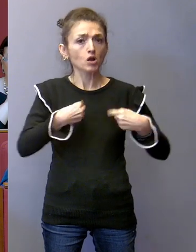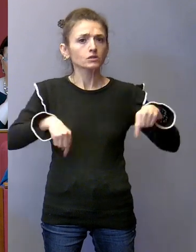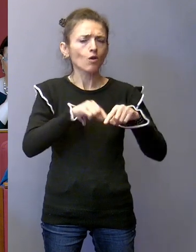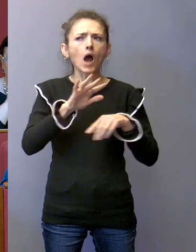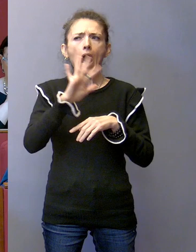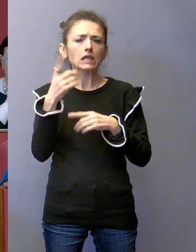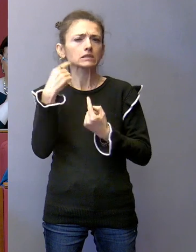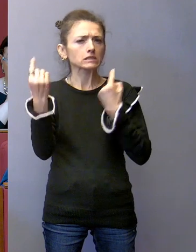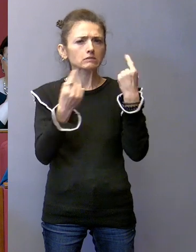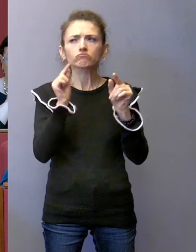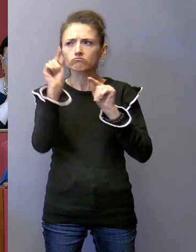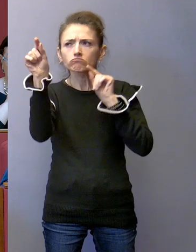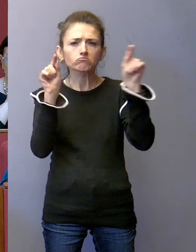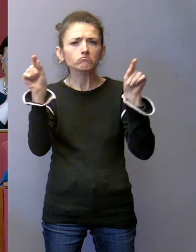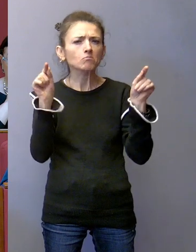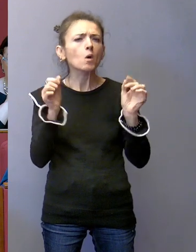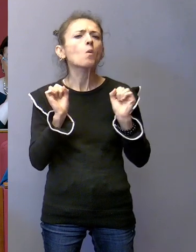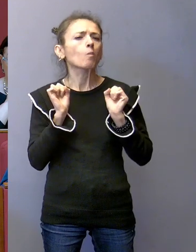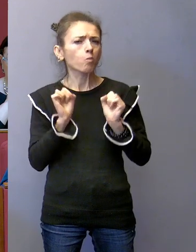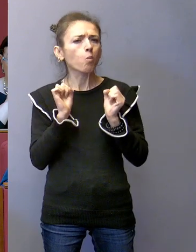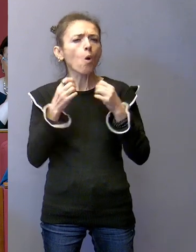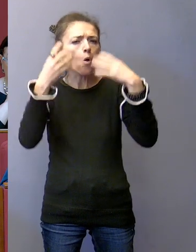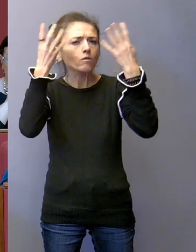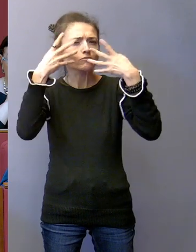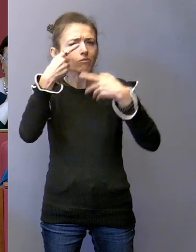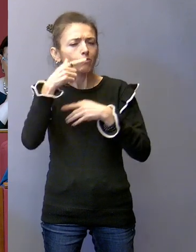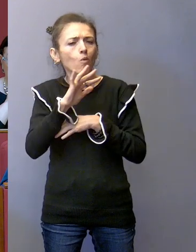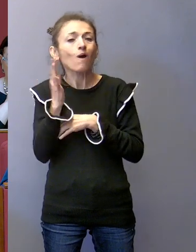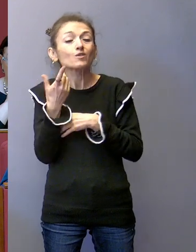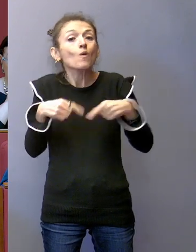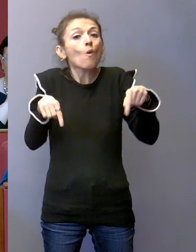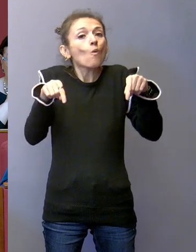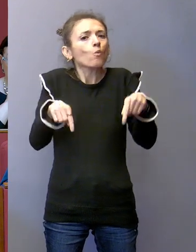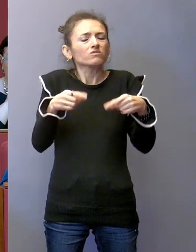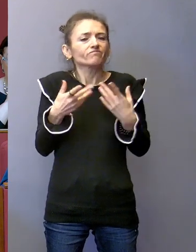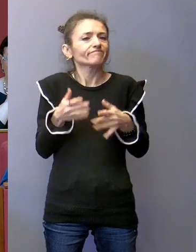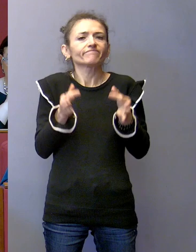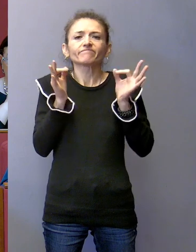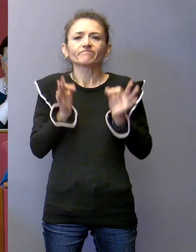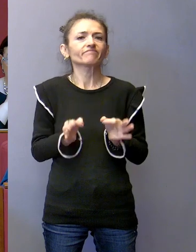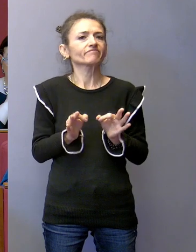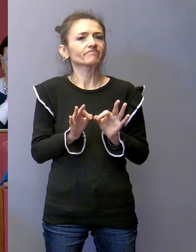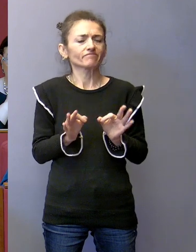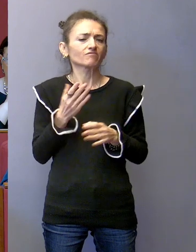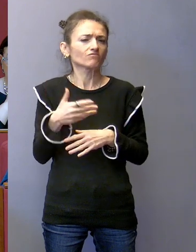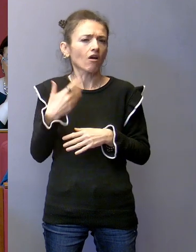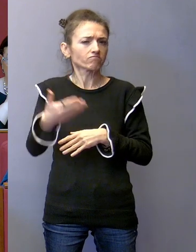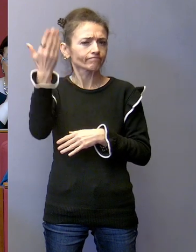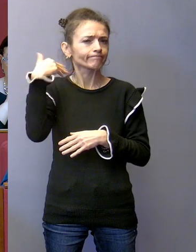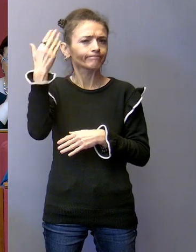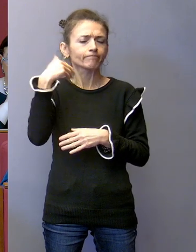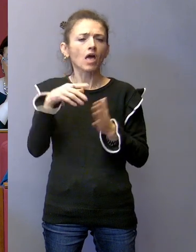è possibile che si siano fatti di ragionamenti diversi però qui è stato deciso il loro tempore